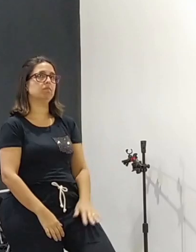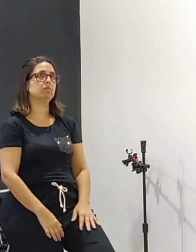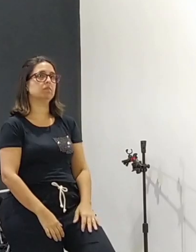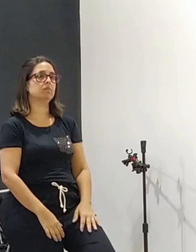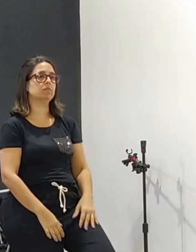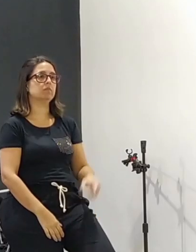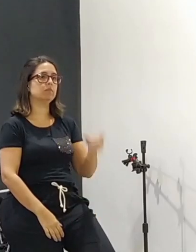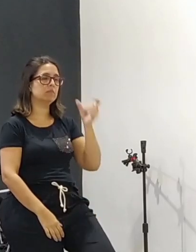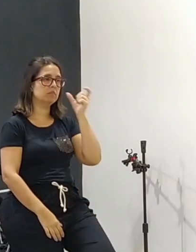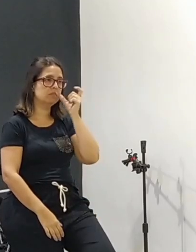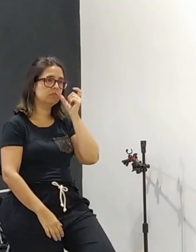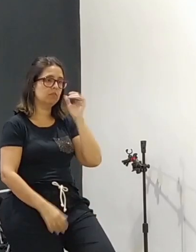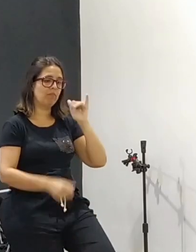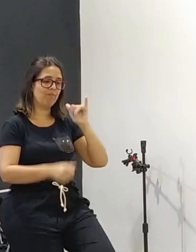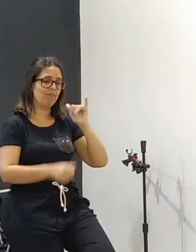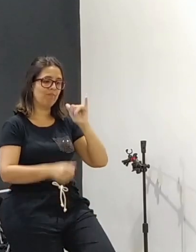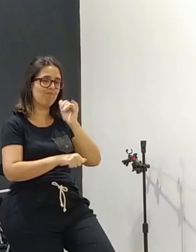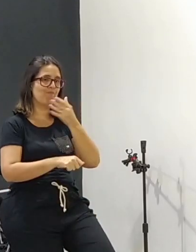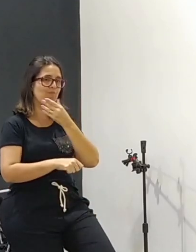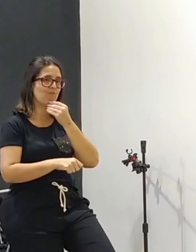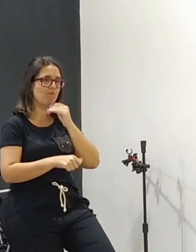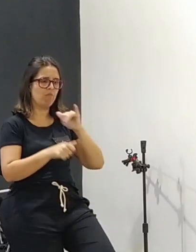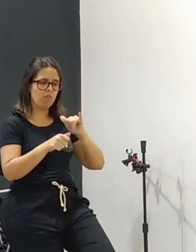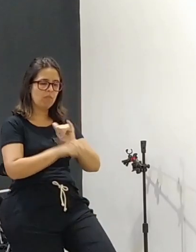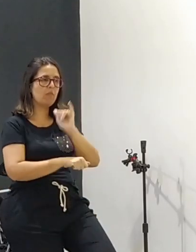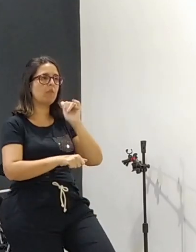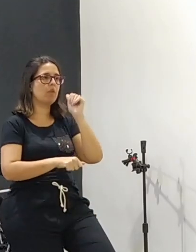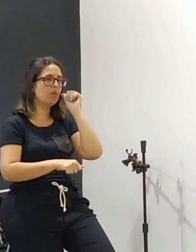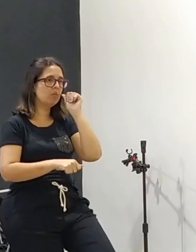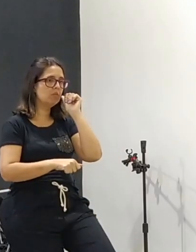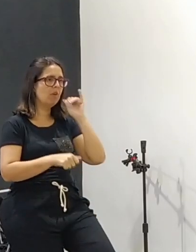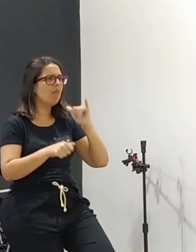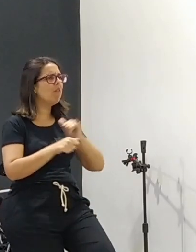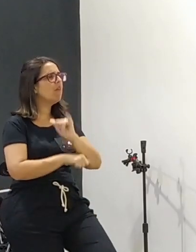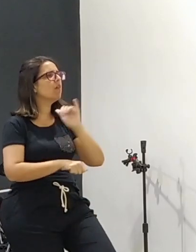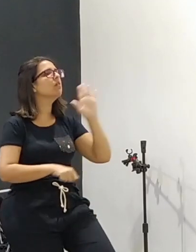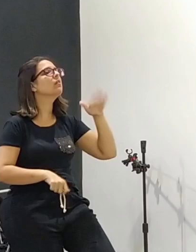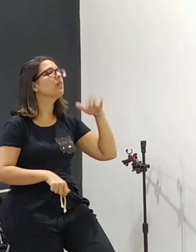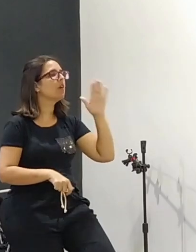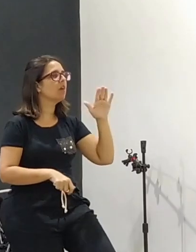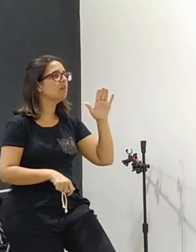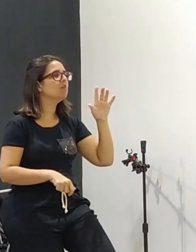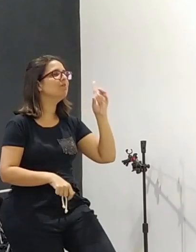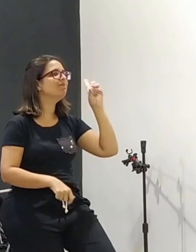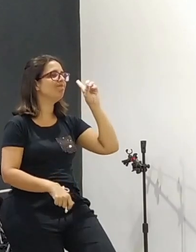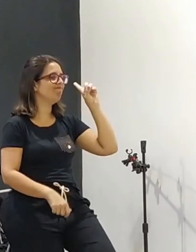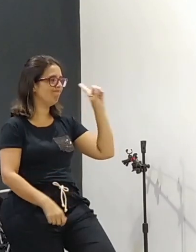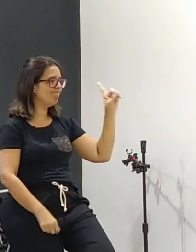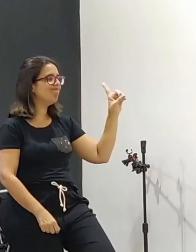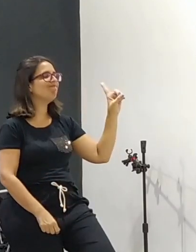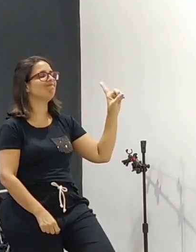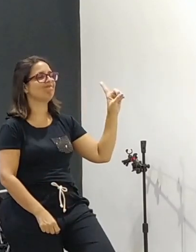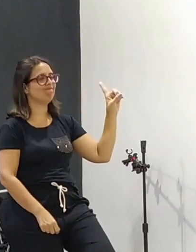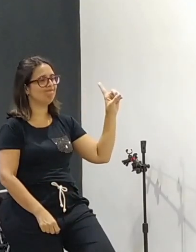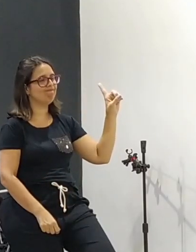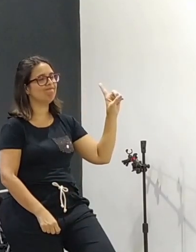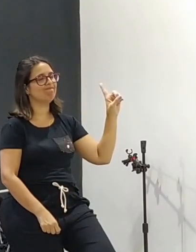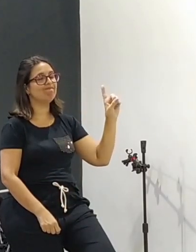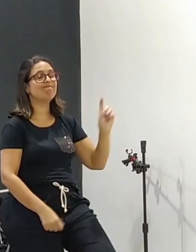Interessante que ele chama de adúltero e adúltera. Ué, mas está traindo quem? Traindo a Deus,